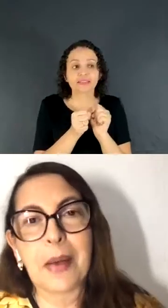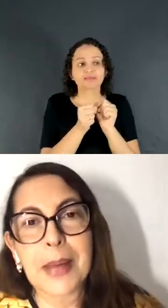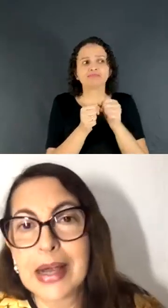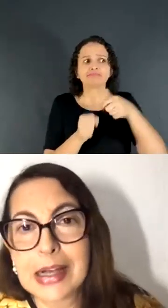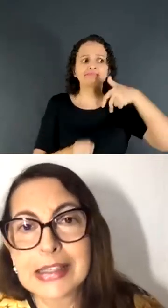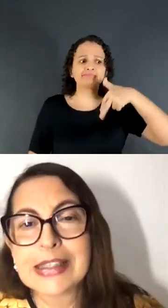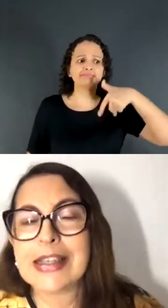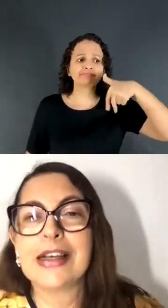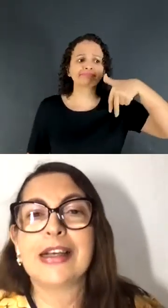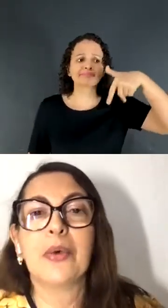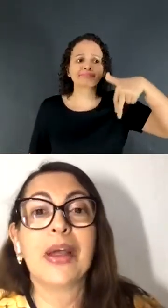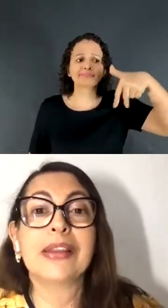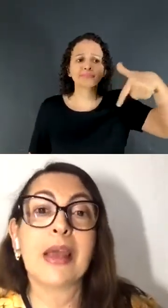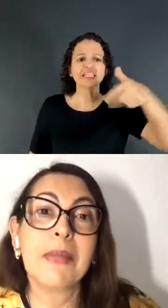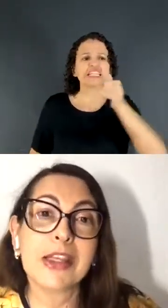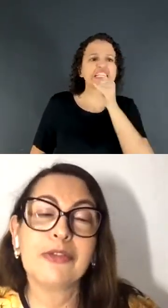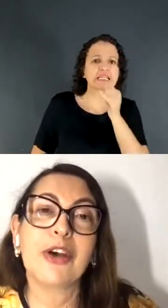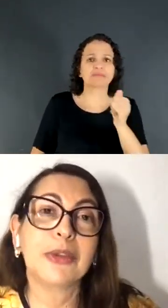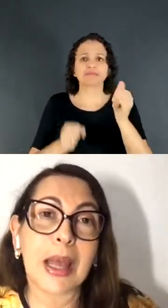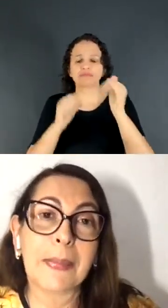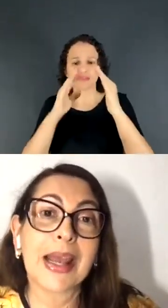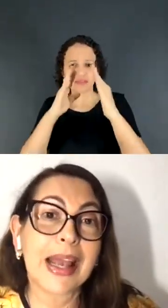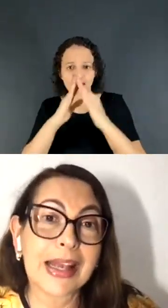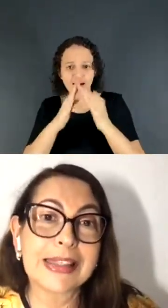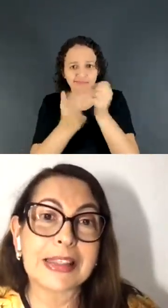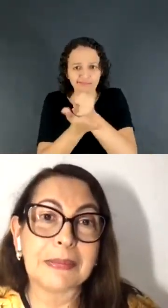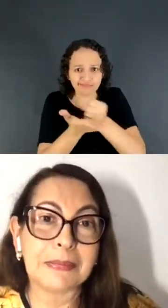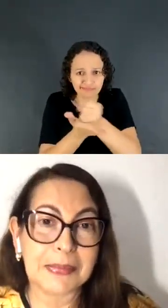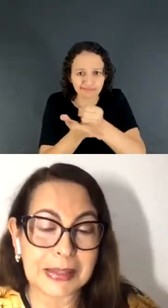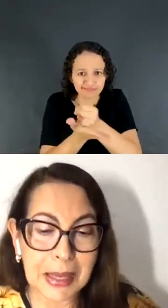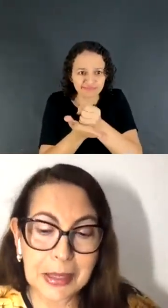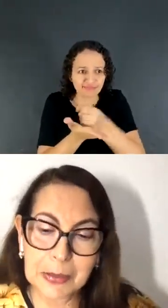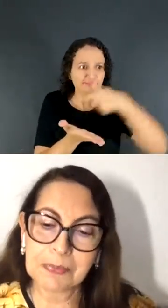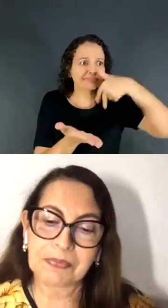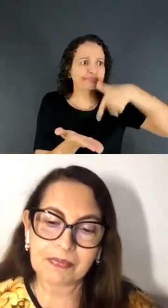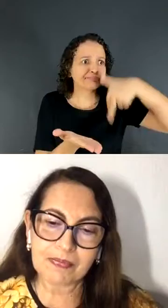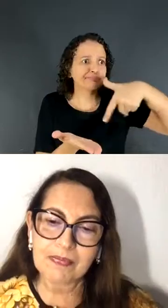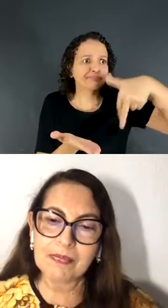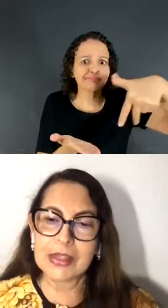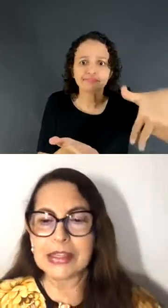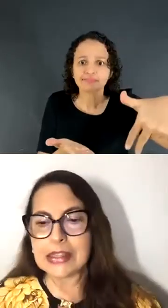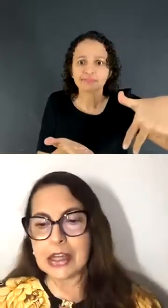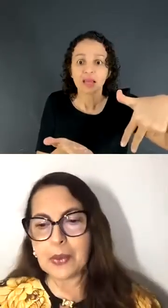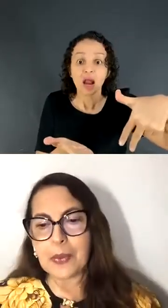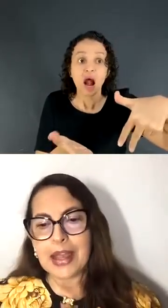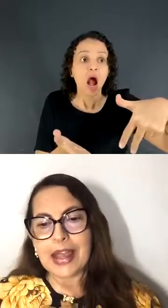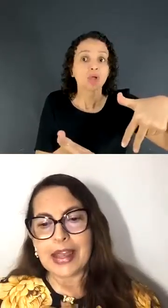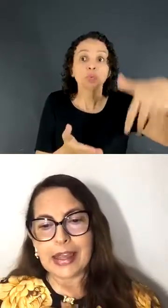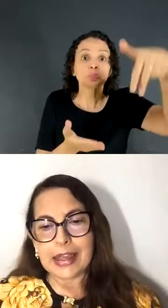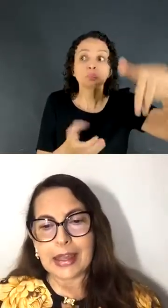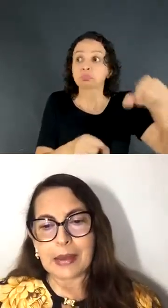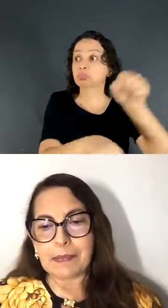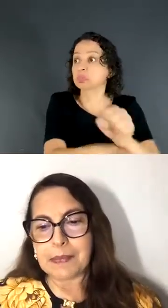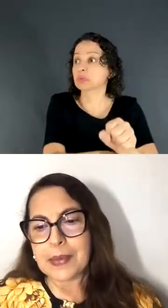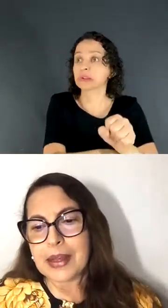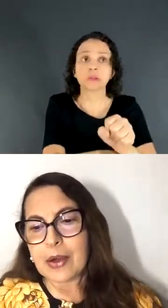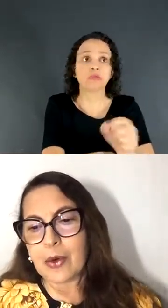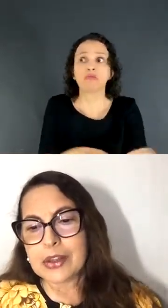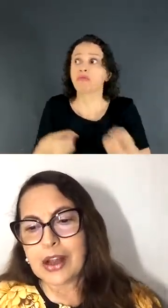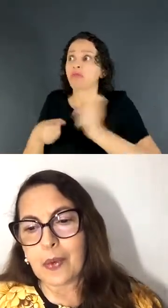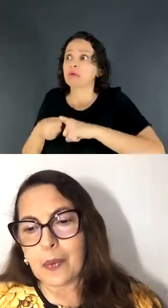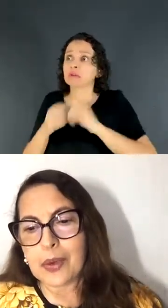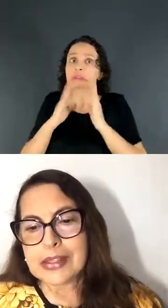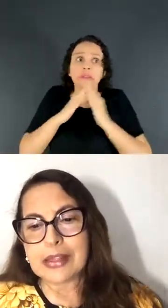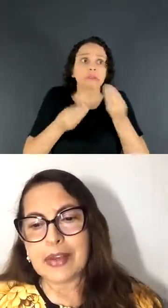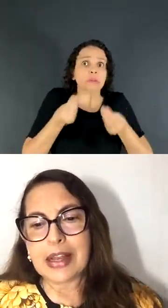à farmácia, ou até mesmo voltar para casa, certo? Então,